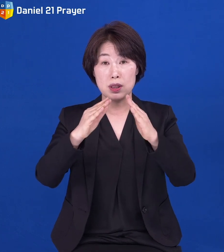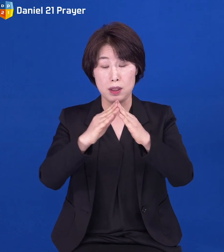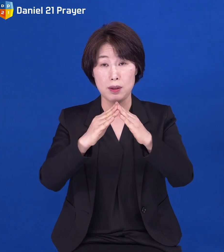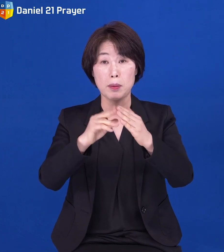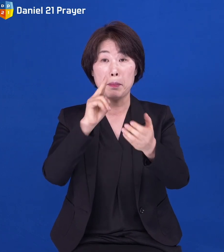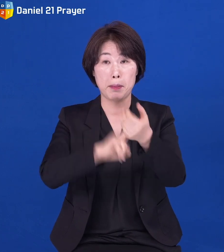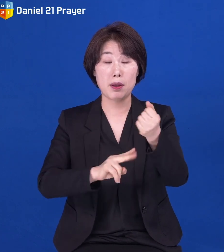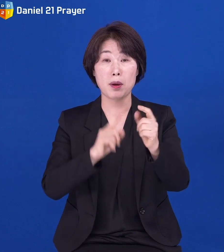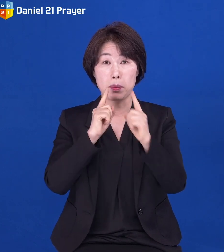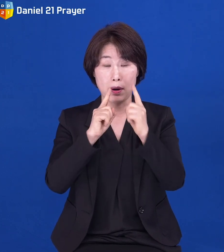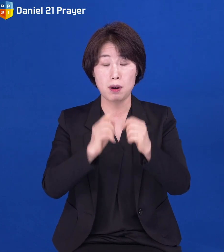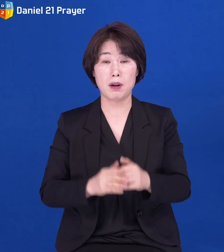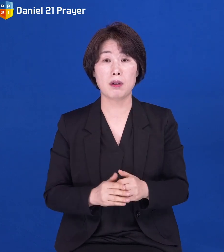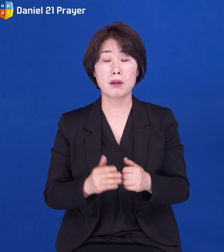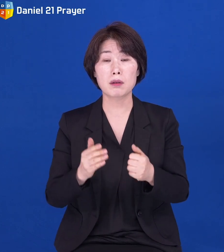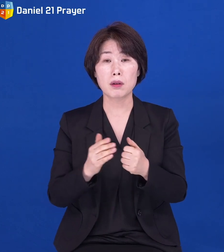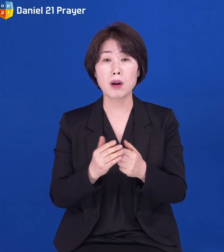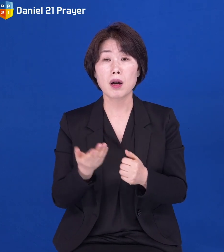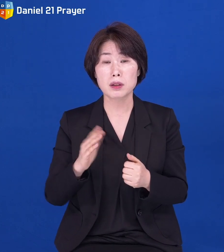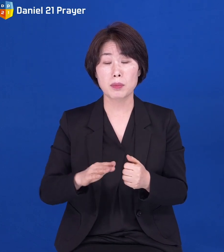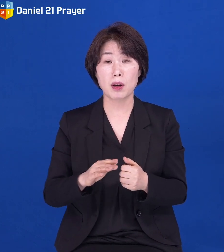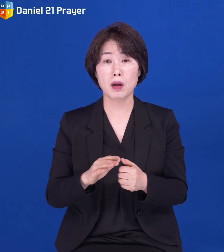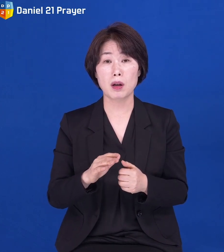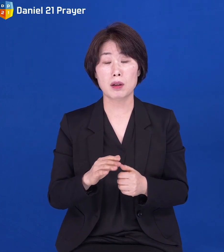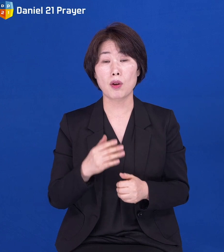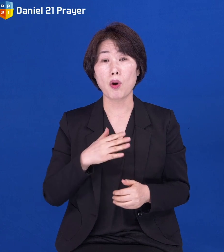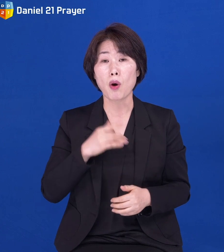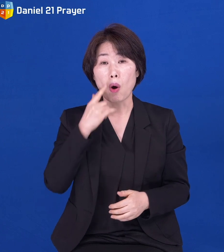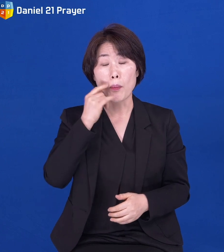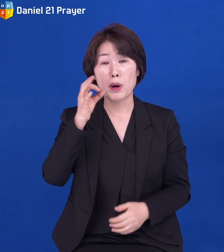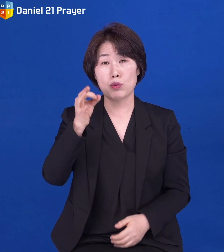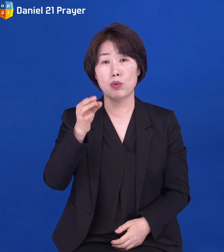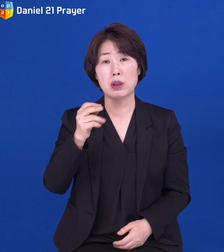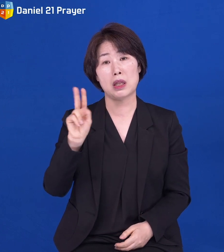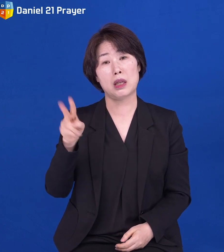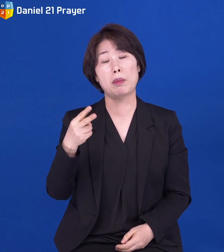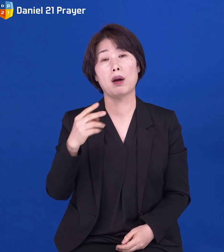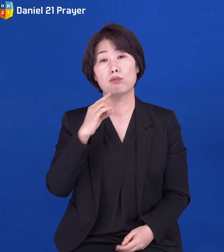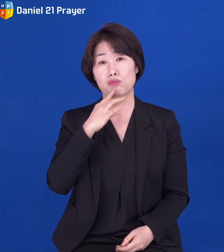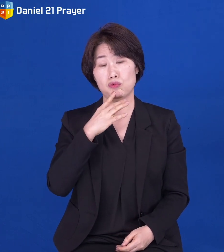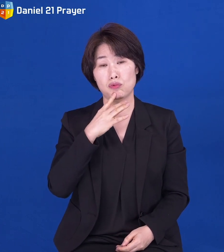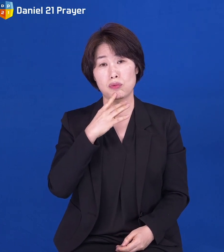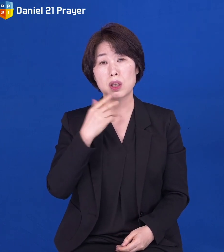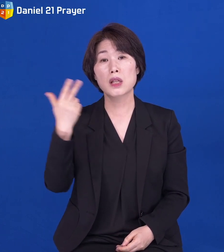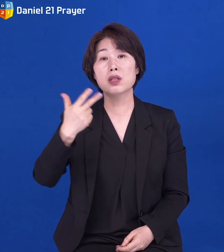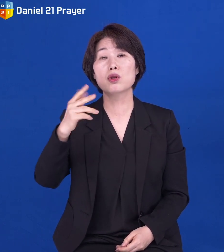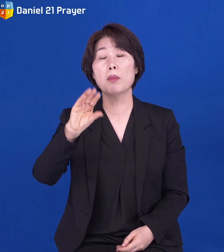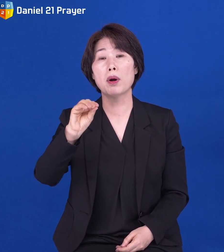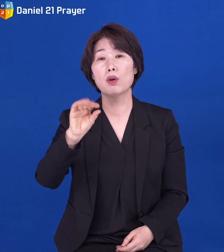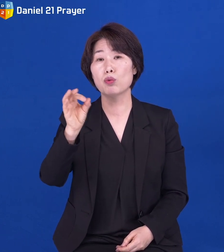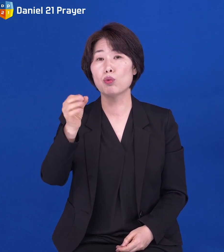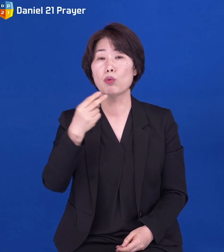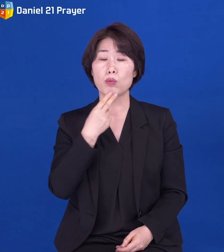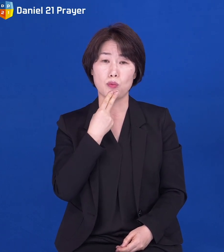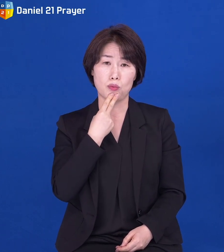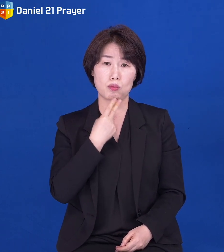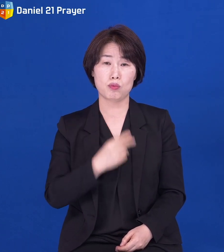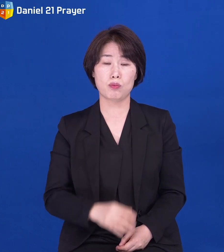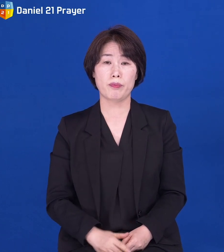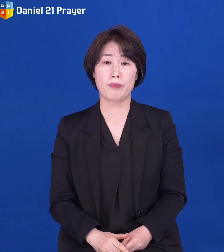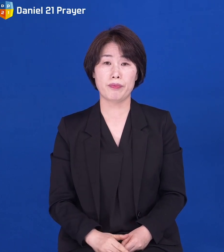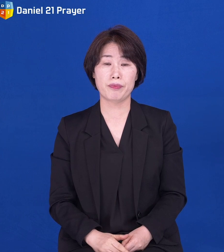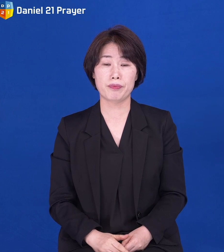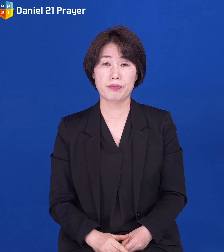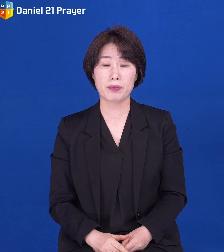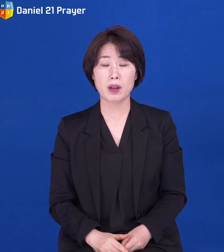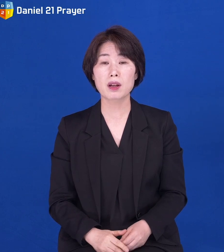근데 7천만 원도 얼마나, 거의 200만 원밖에 없는데 그 손에. 근데 엄마가 그냥 제가 그냥 집이라도 좀 볼게요